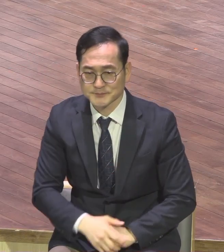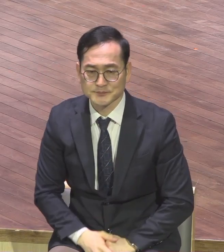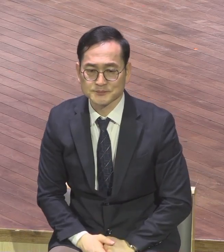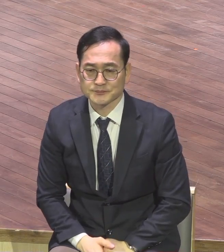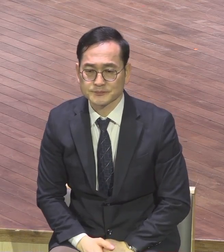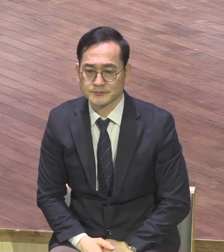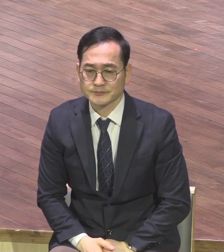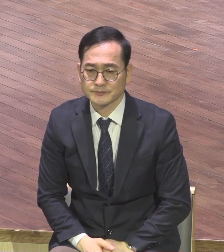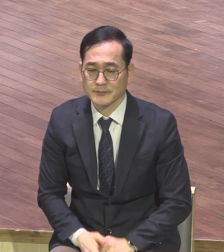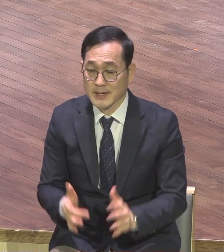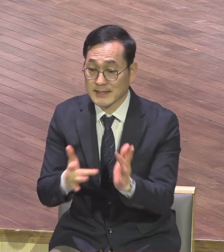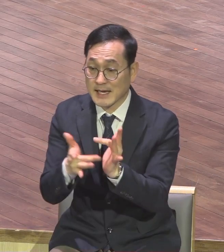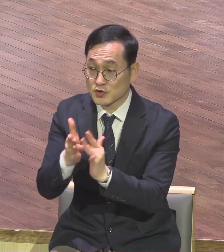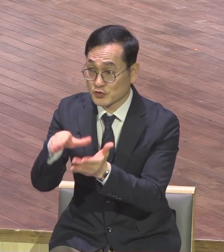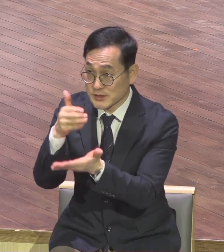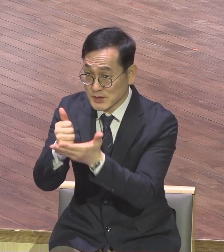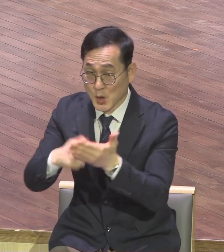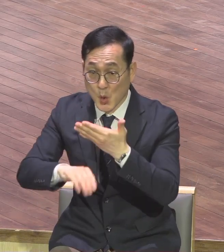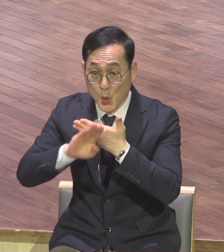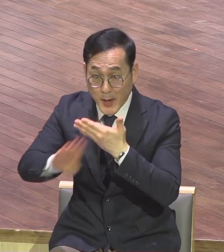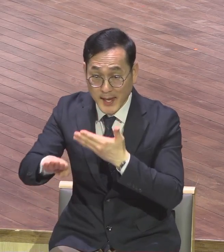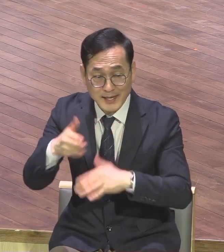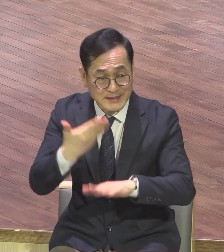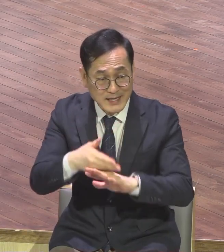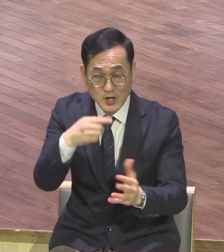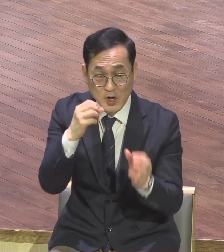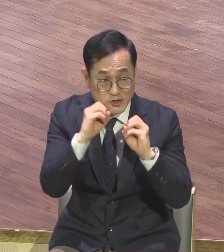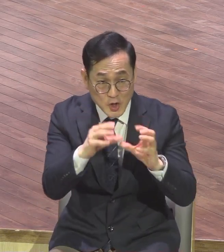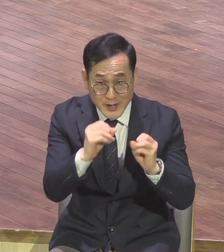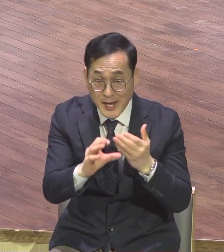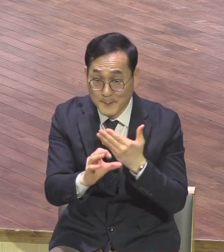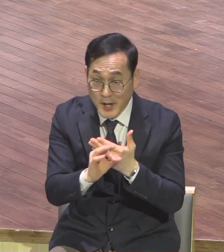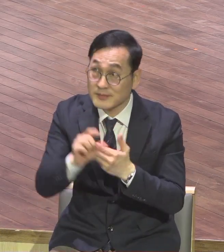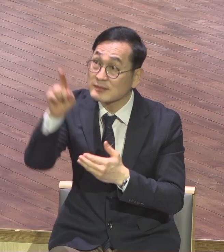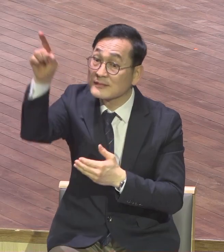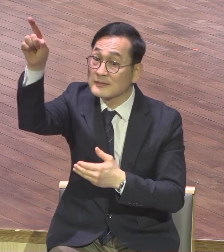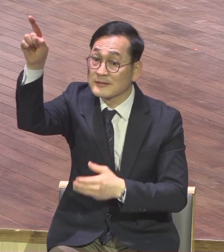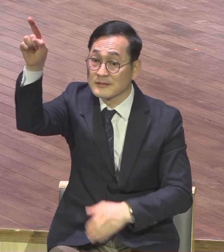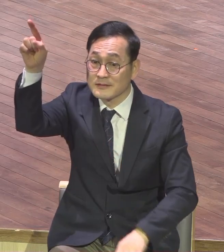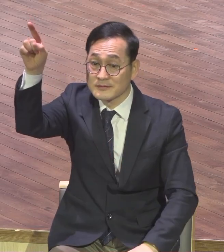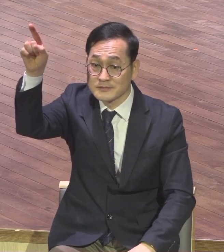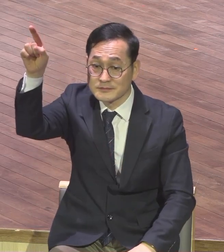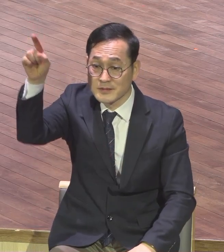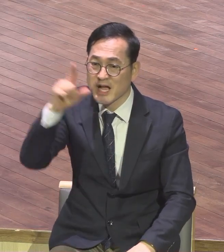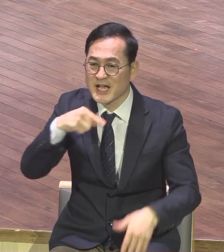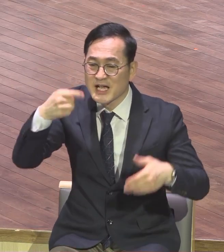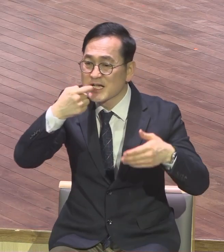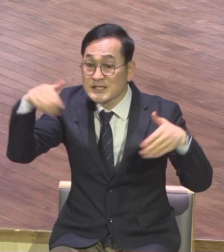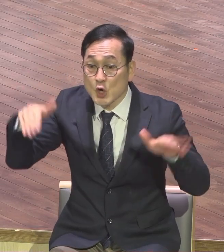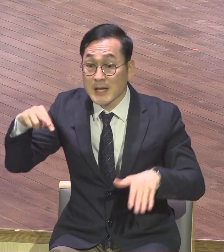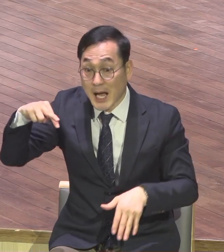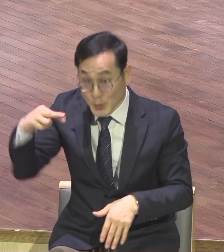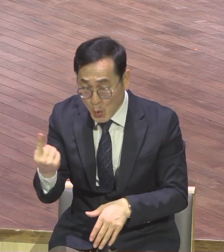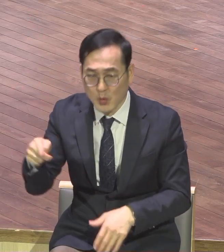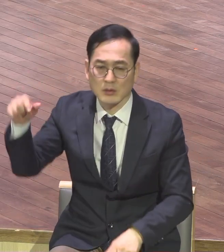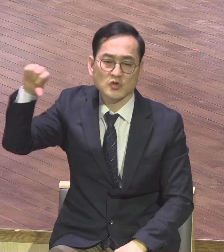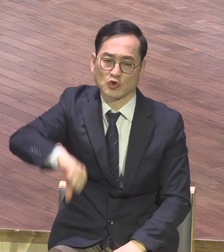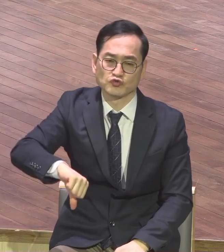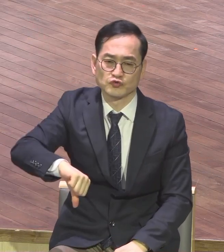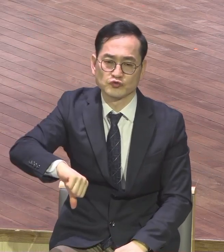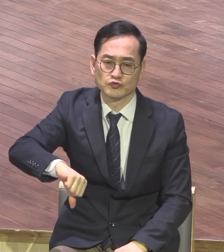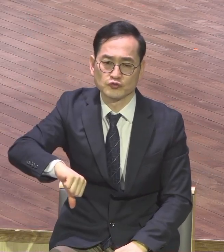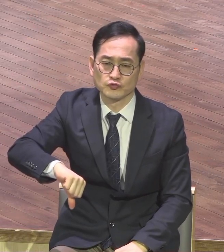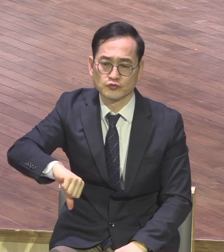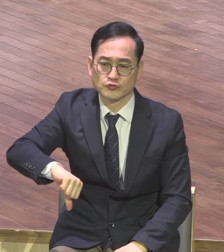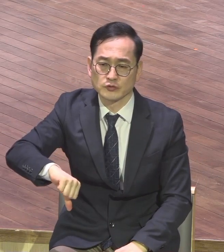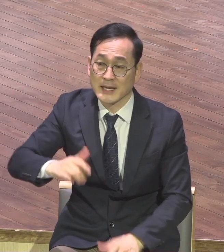예수 외에 다른 것을 전하면 하늘로부터 온 천사를 할지라도 저주를 받을 것이라고 강조했어요.